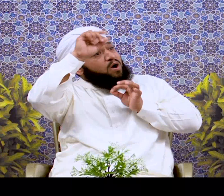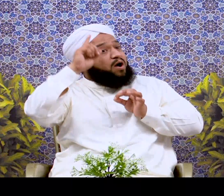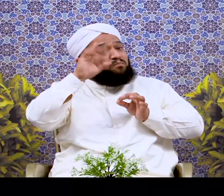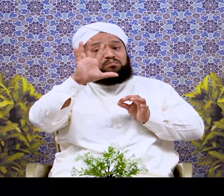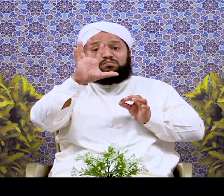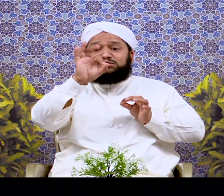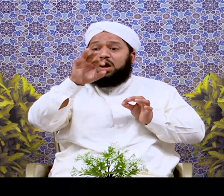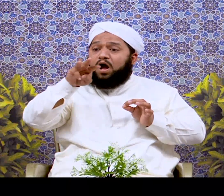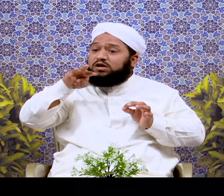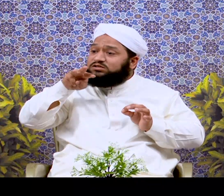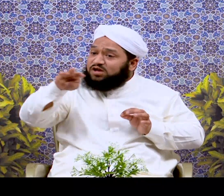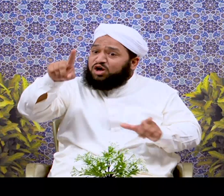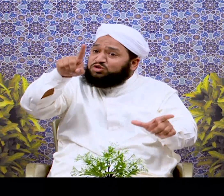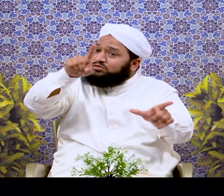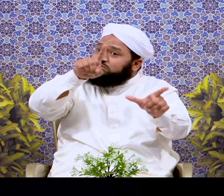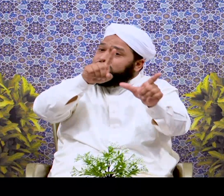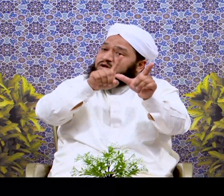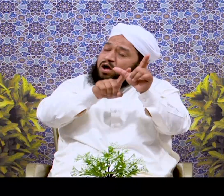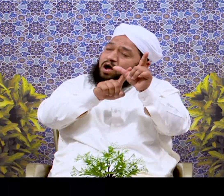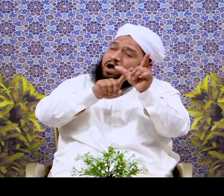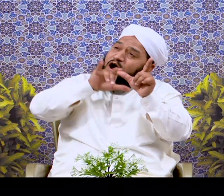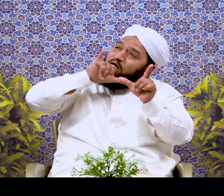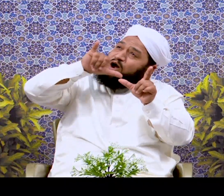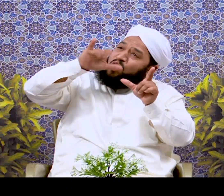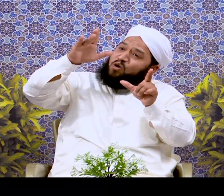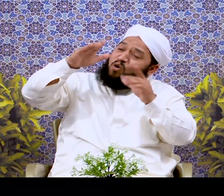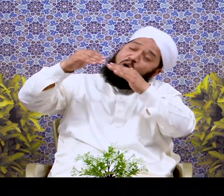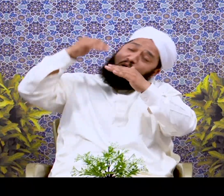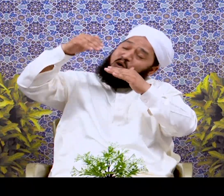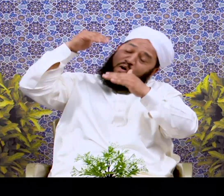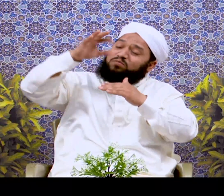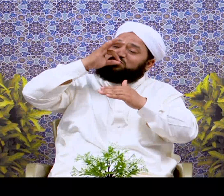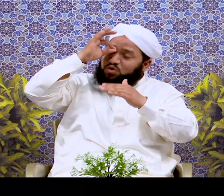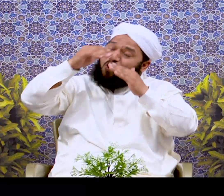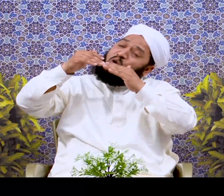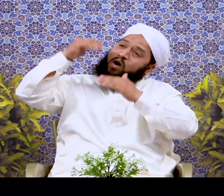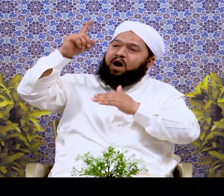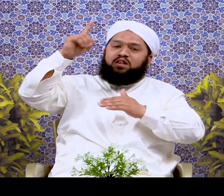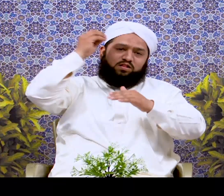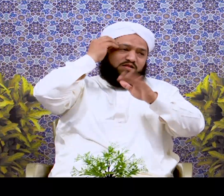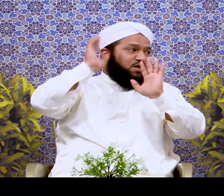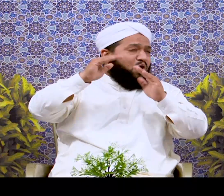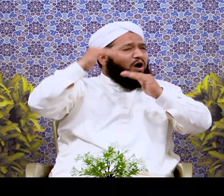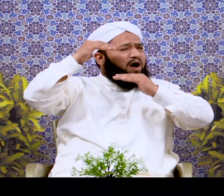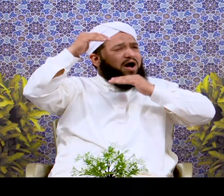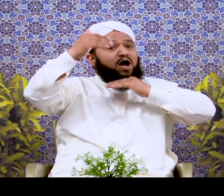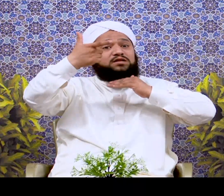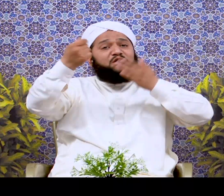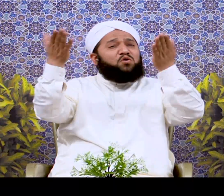سال کا رستہ ہے۔ اس سے آگے مستوی، اس کے بعد کو اللہ پاک جانے، اس سے آگے عرش کے 70 حجابات ہیں۔ ہر حجاب